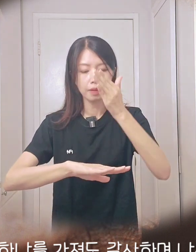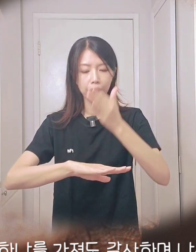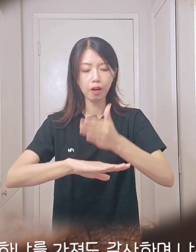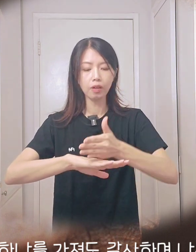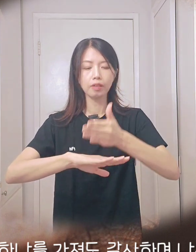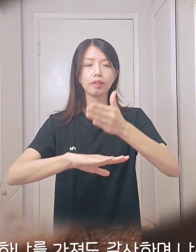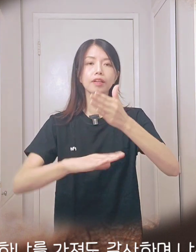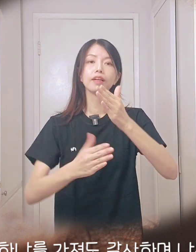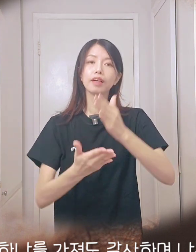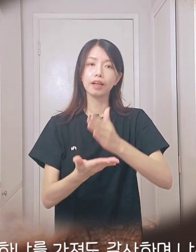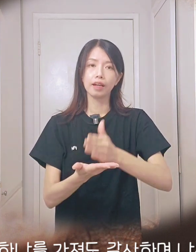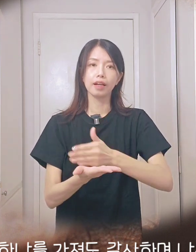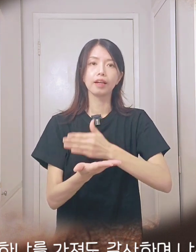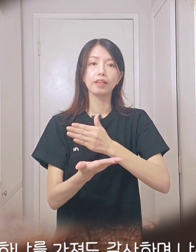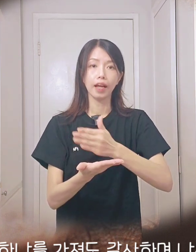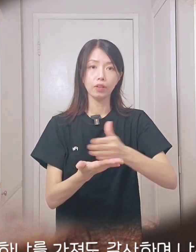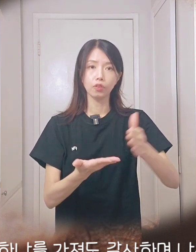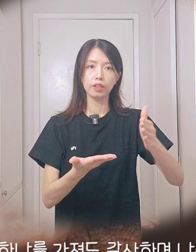감사하며